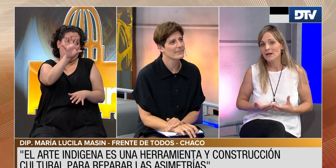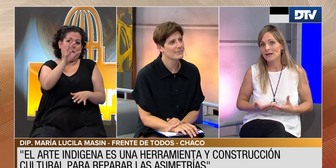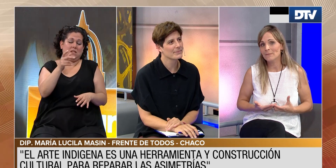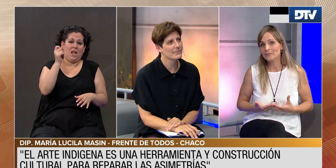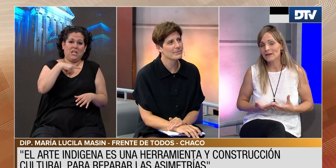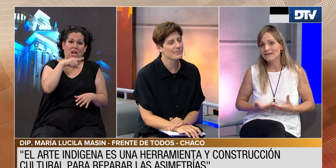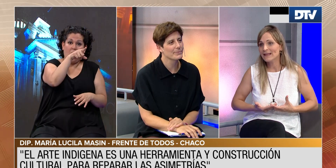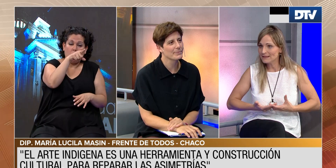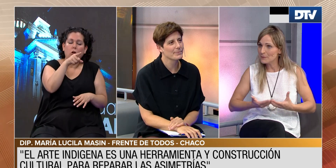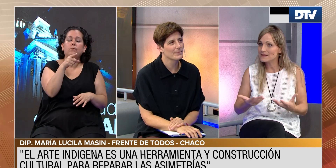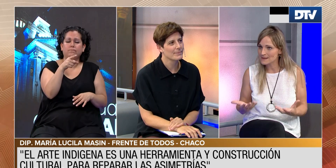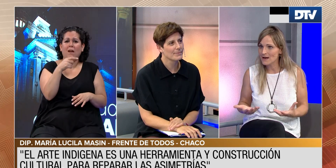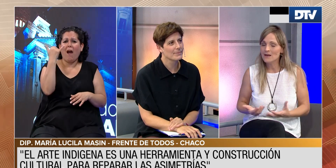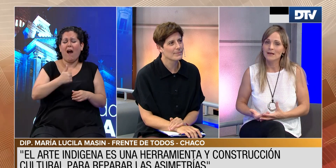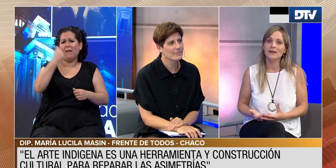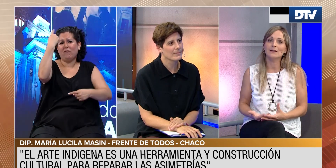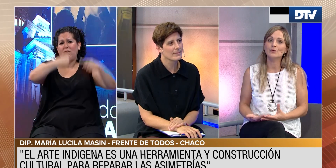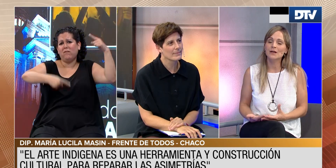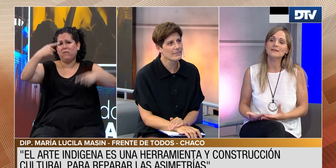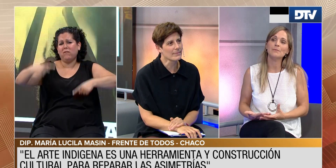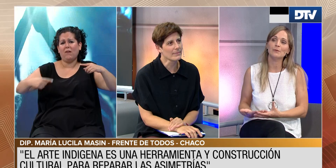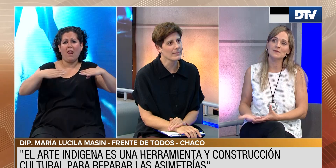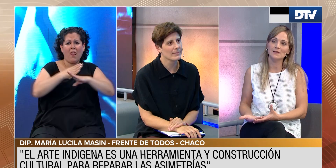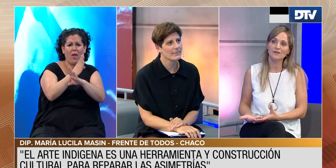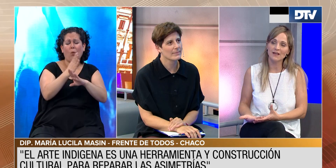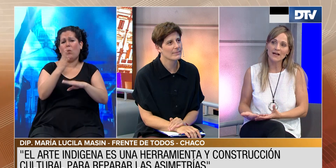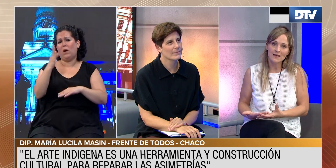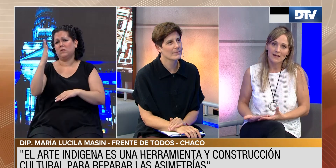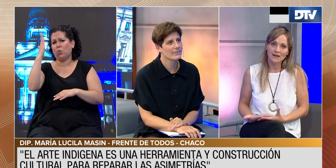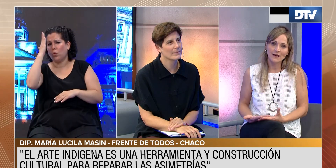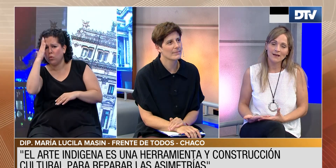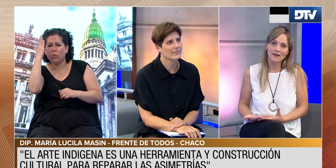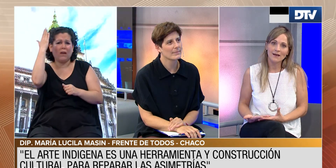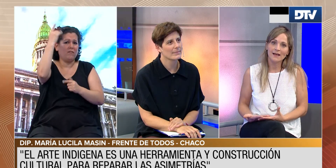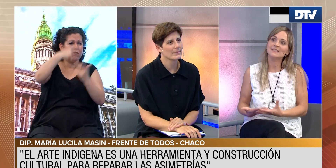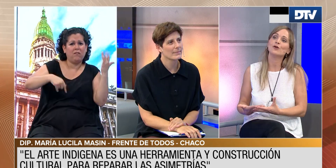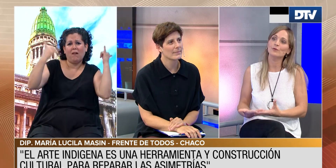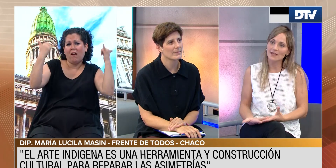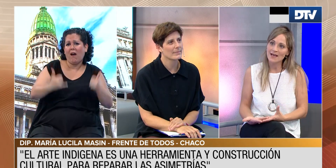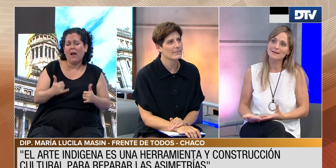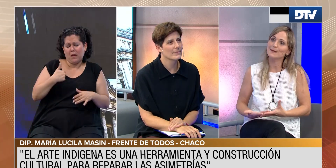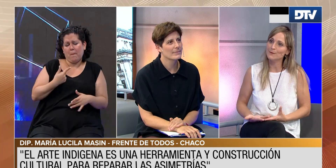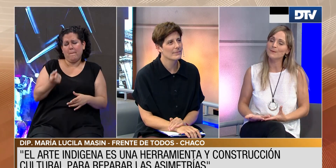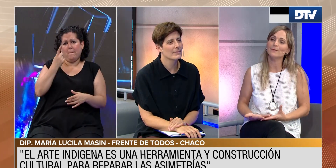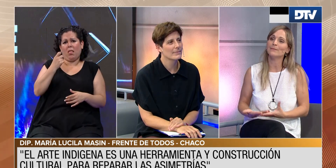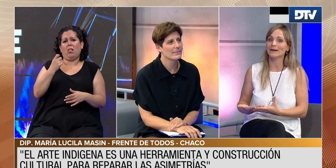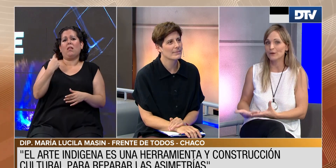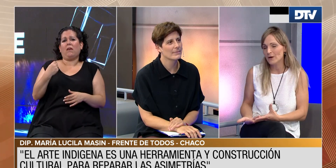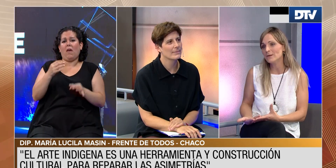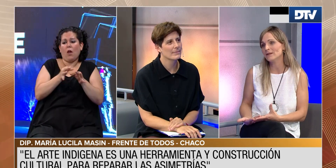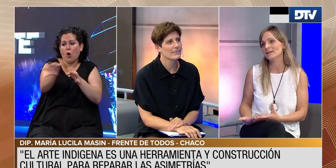provincia es tan diversa y muchas veces podemos identificar que aquellas comunidades que